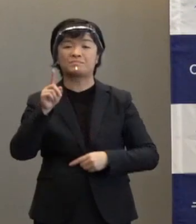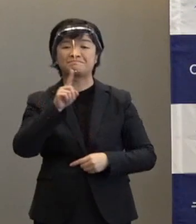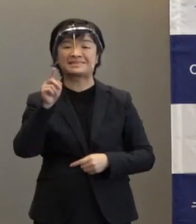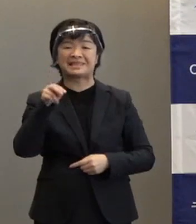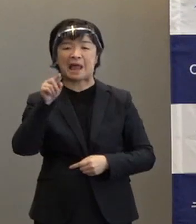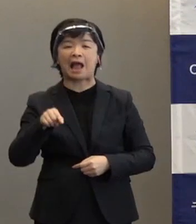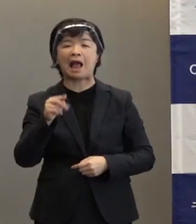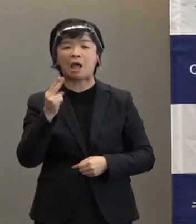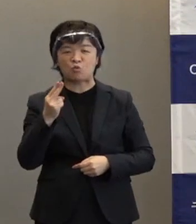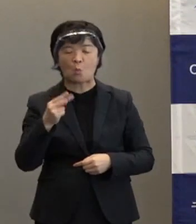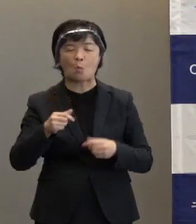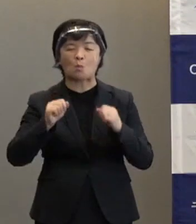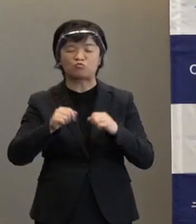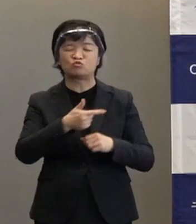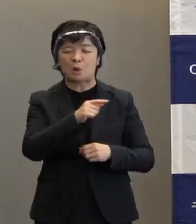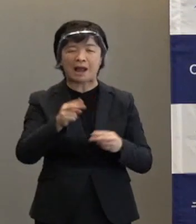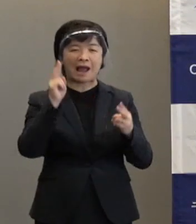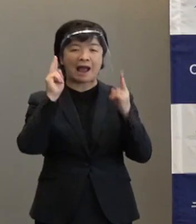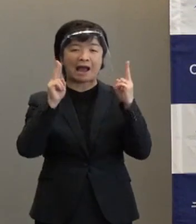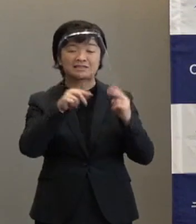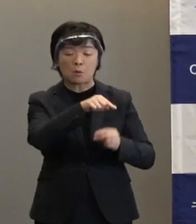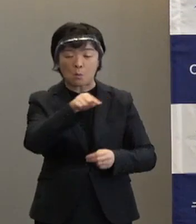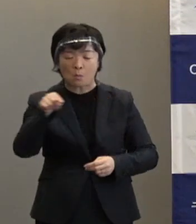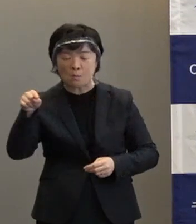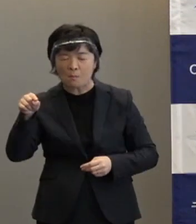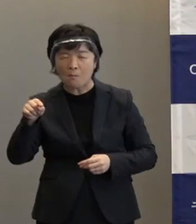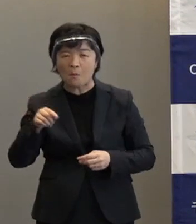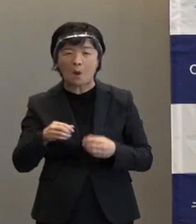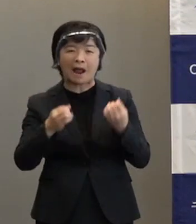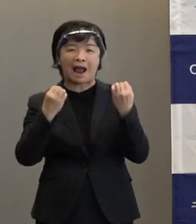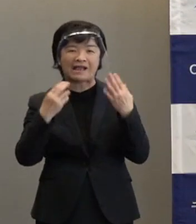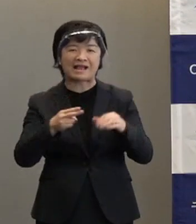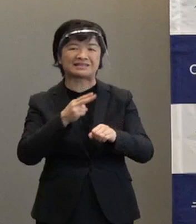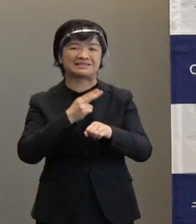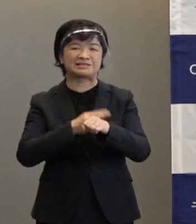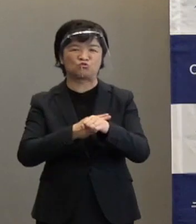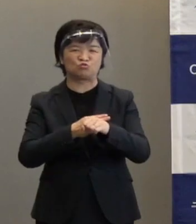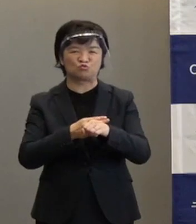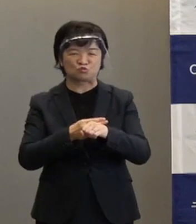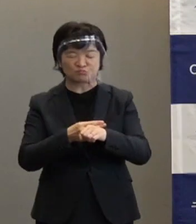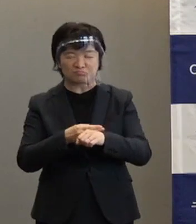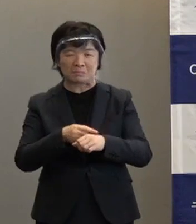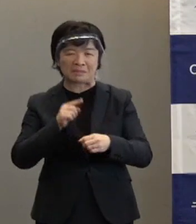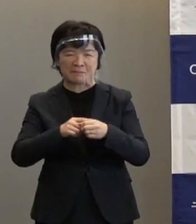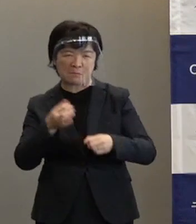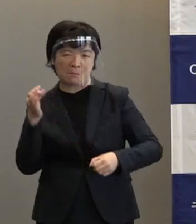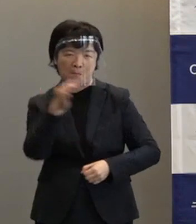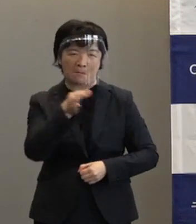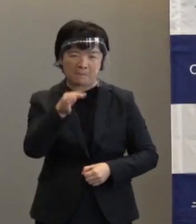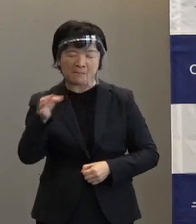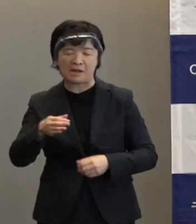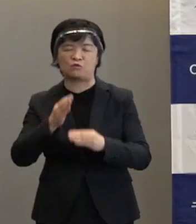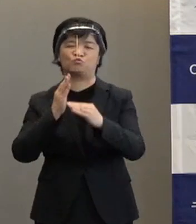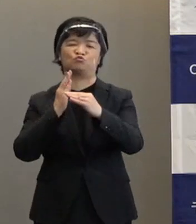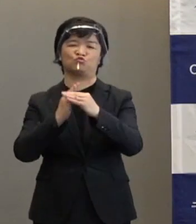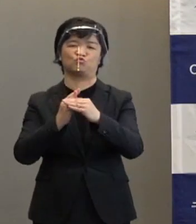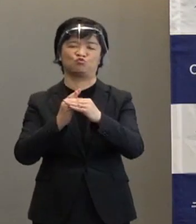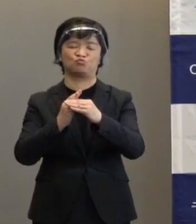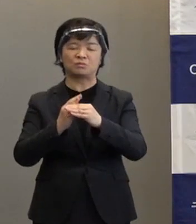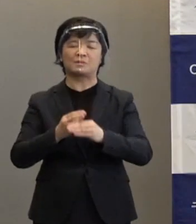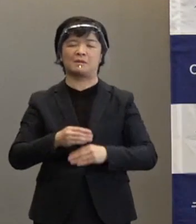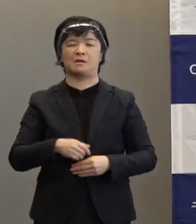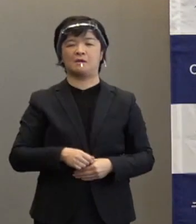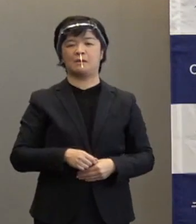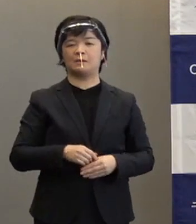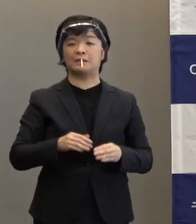当に新しい画期的技術の開発に向けて投資をしてくれているわけですけれども、我々はせっかくコンビナートという形で、まあ、